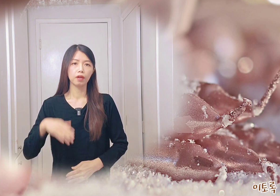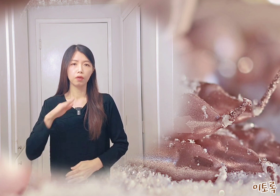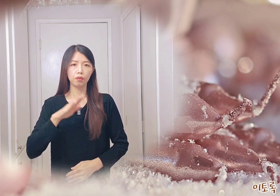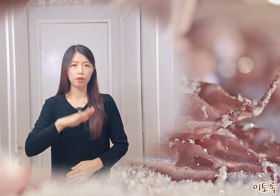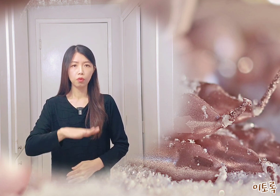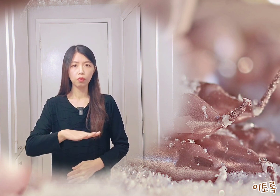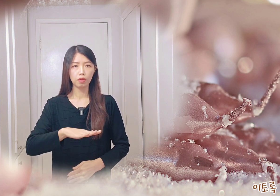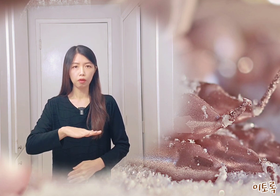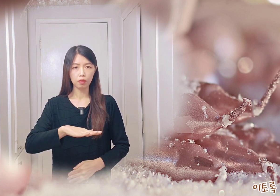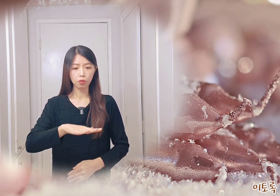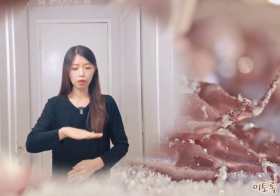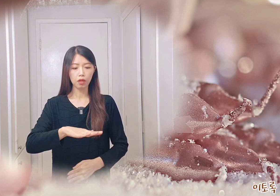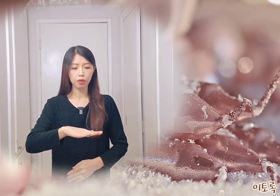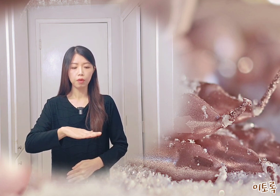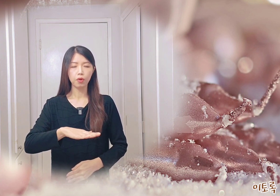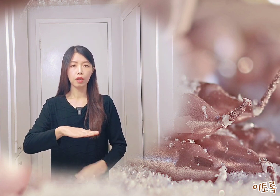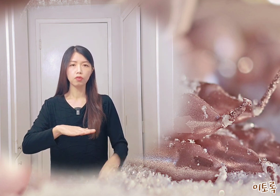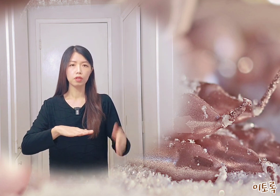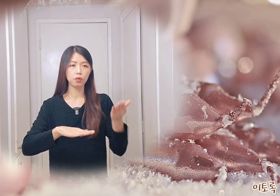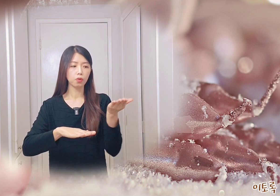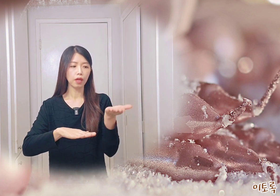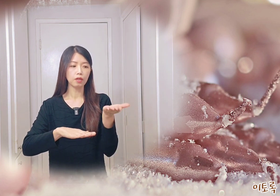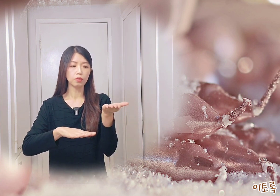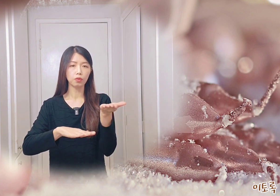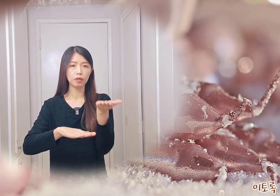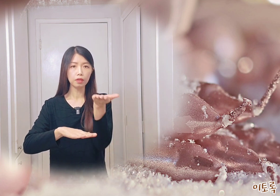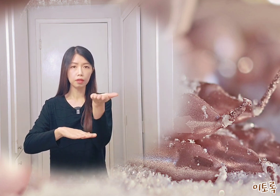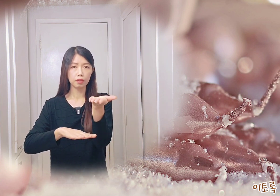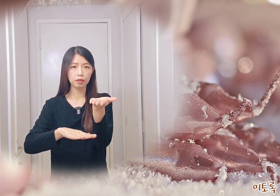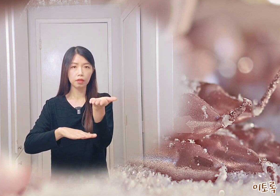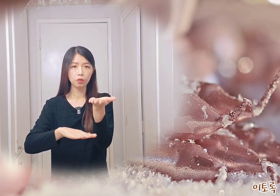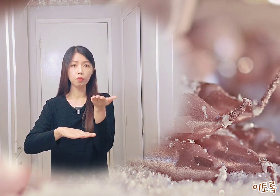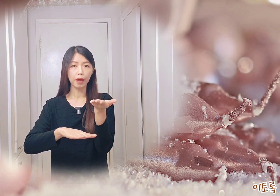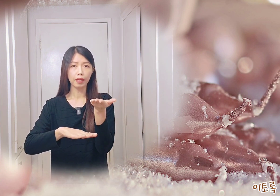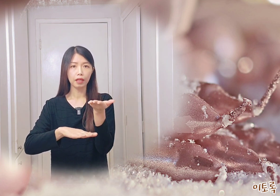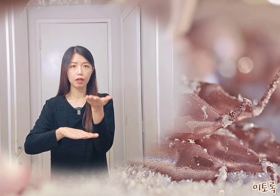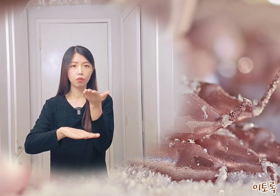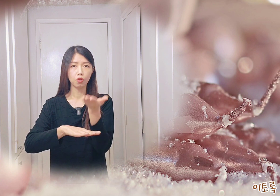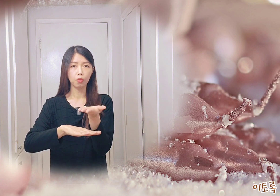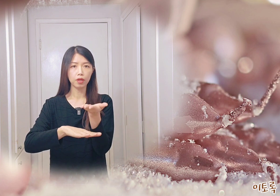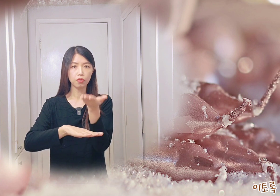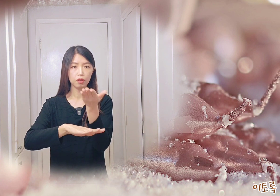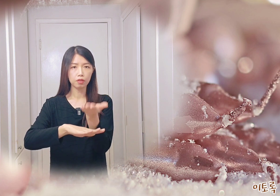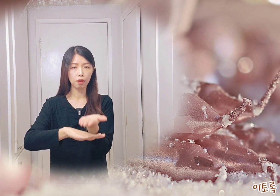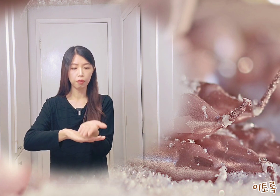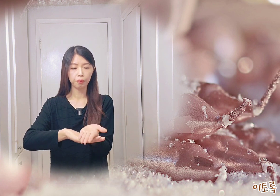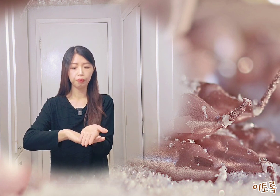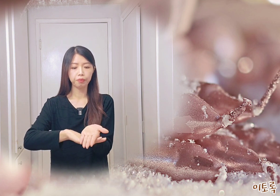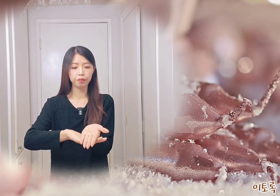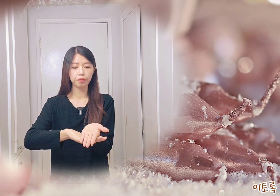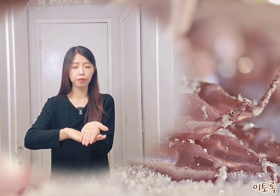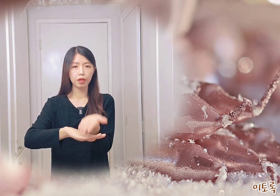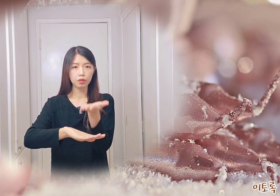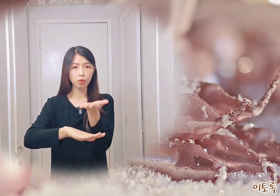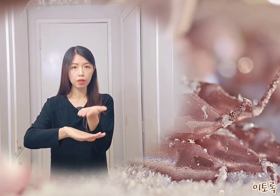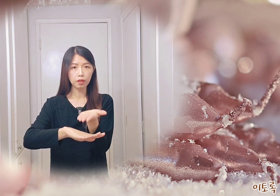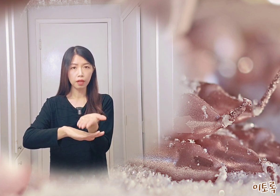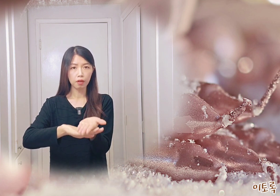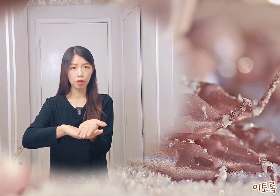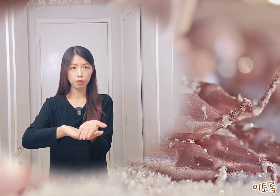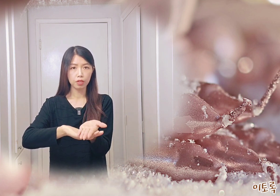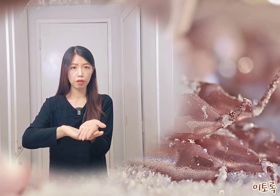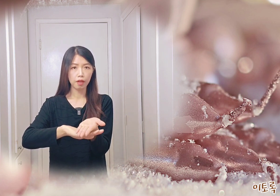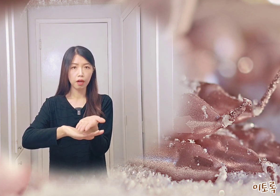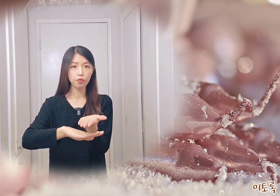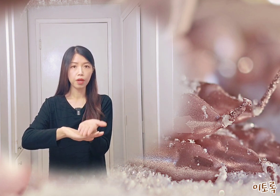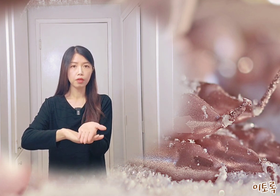수어는 왼손은 이렇게 손등이 위를 보이게 해주시고 다른 손은 손바닥이 위로 보이게 해주셔서 손등끼리